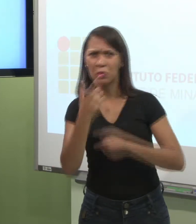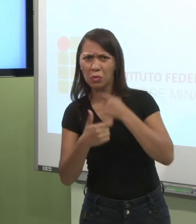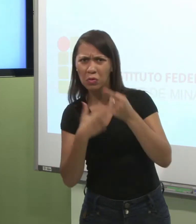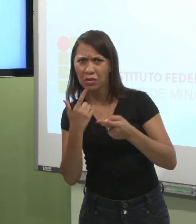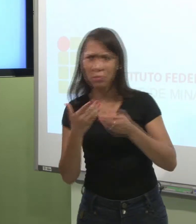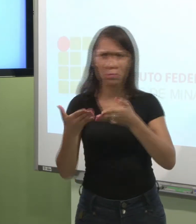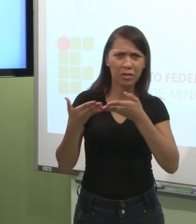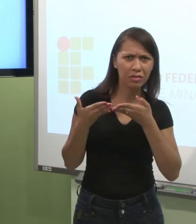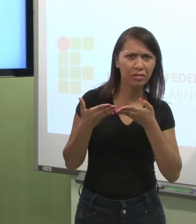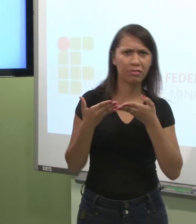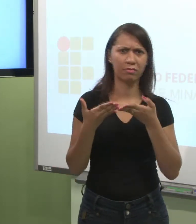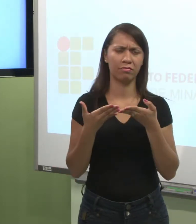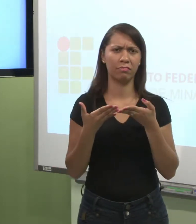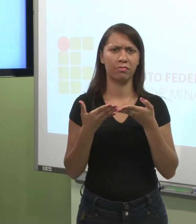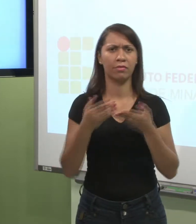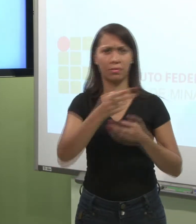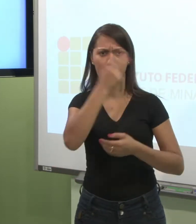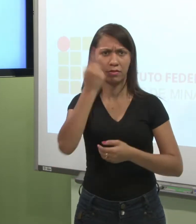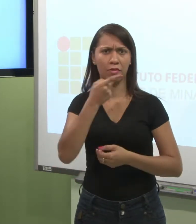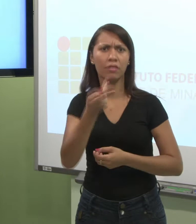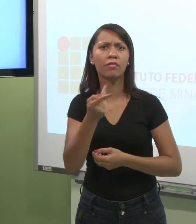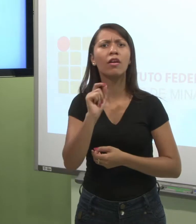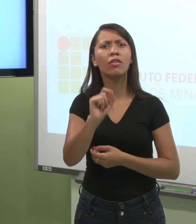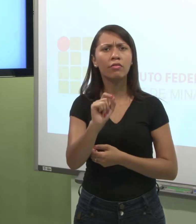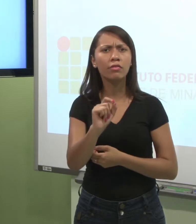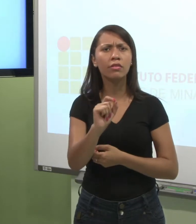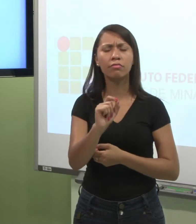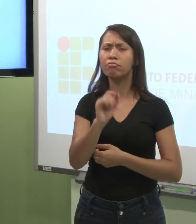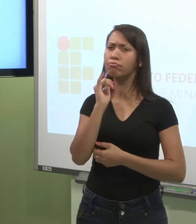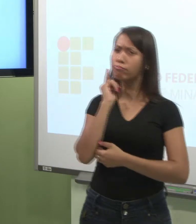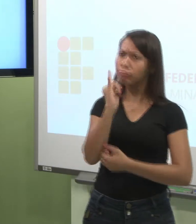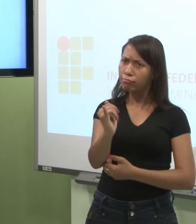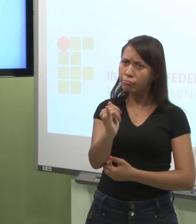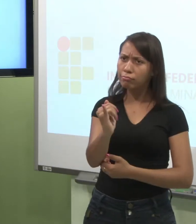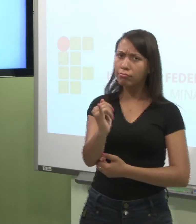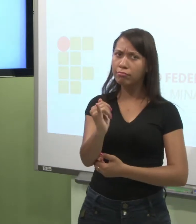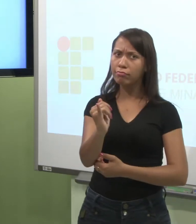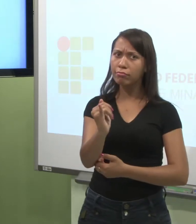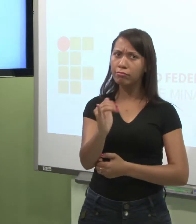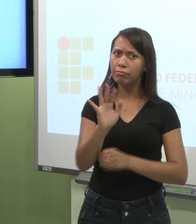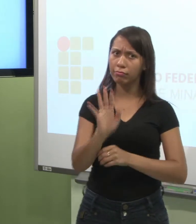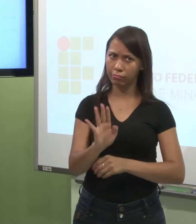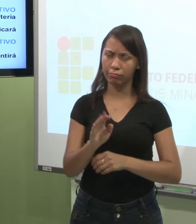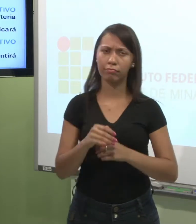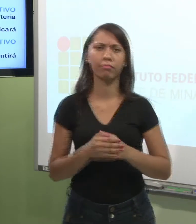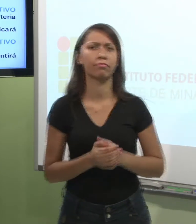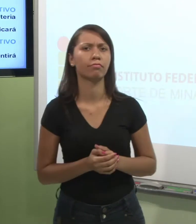dúvida, pedido da pessoa que fala em relação ao fato que enuncia.